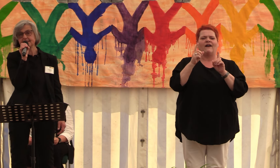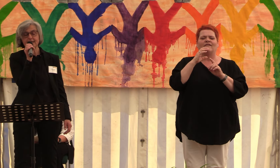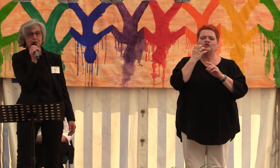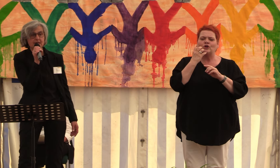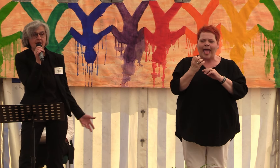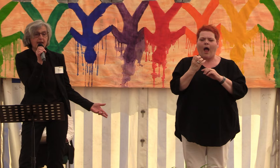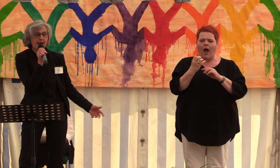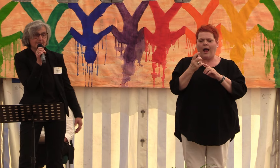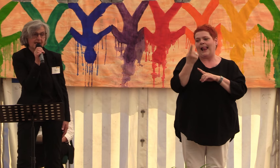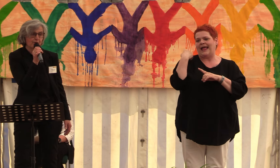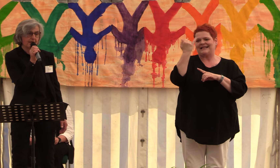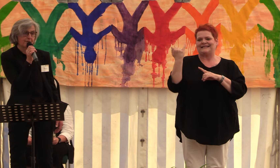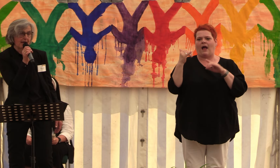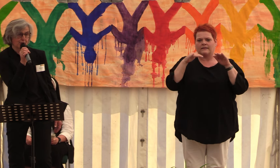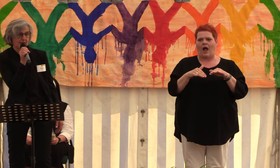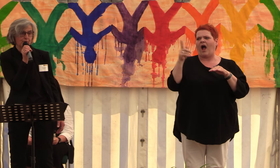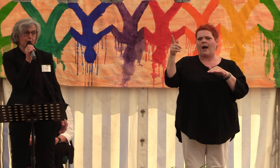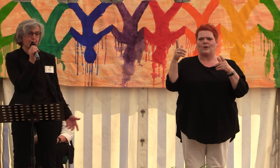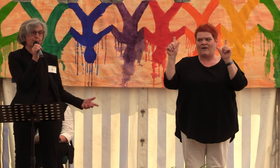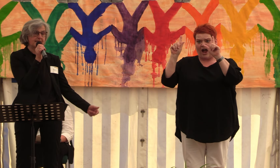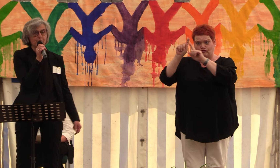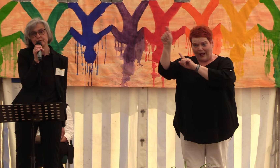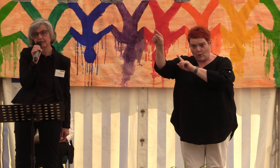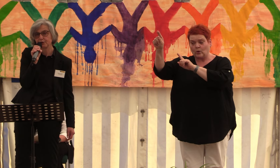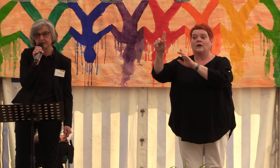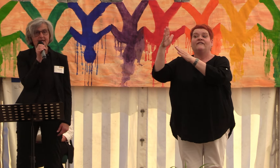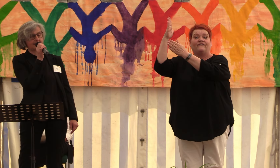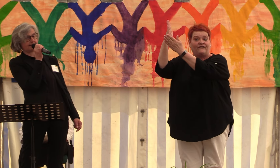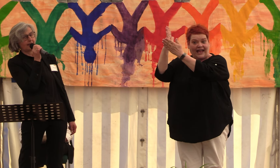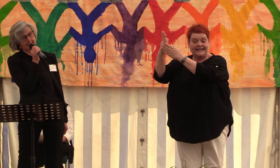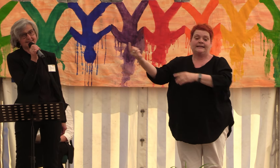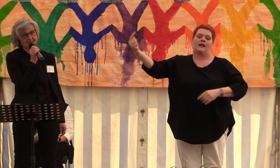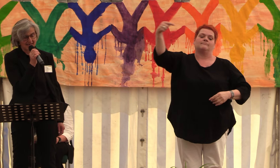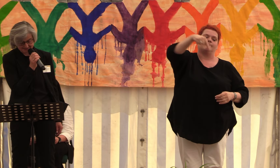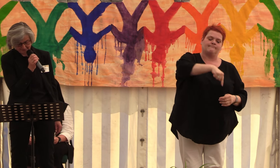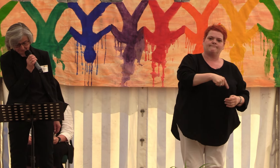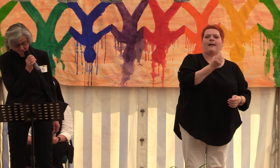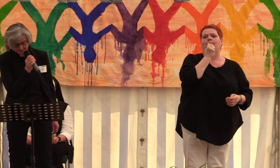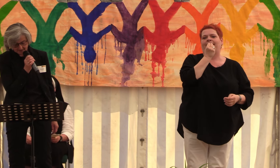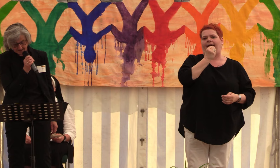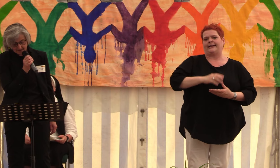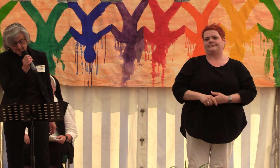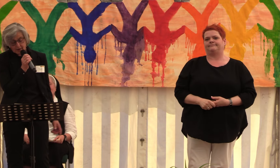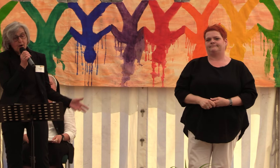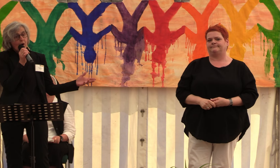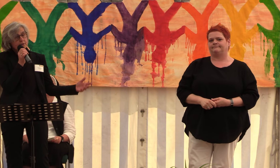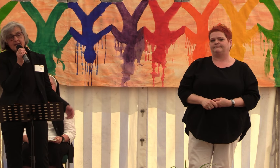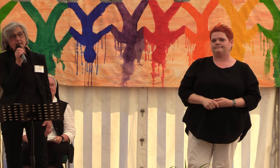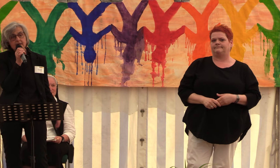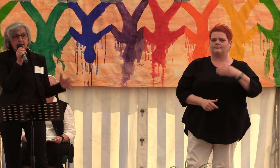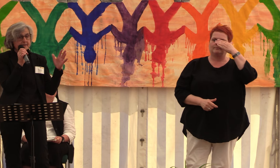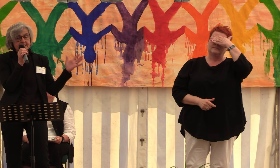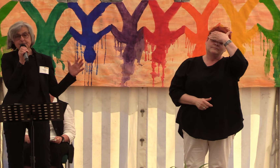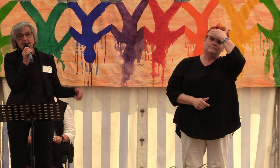auch letztes Jahr schon da, aber die hat noch eine Veranstaltung heute Vormittag und wird dann zum Mittagessen rechtzeitig eintreffen. Ja, und